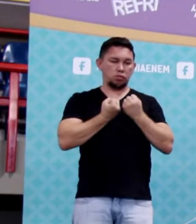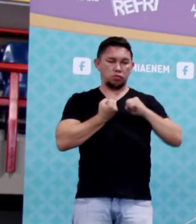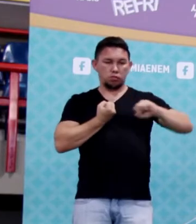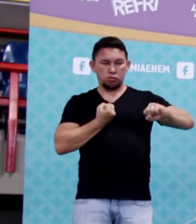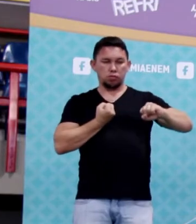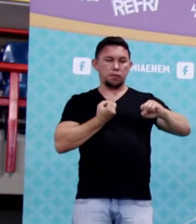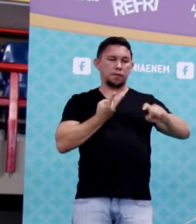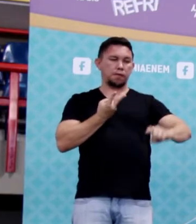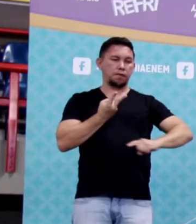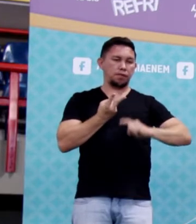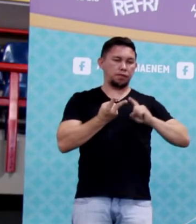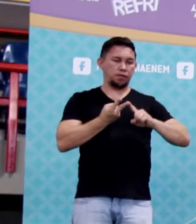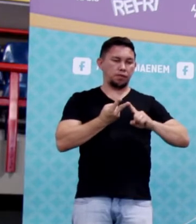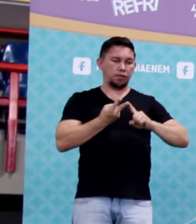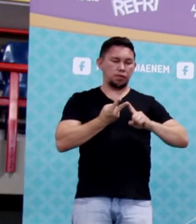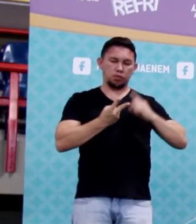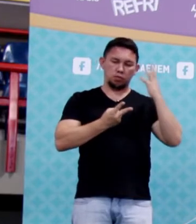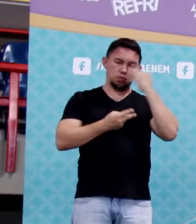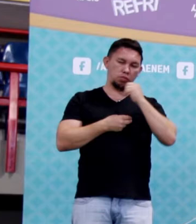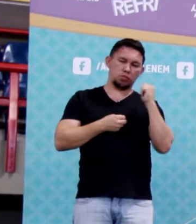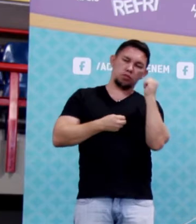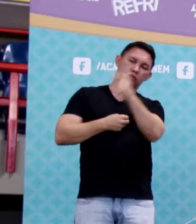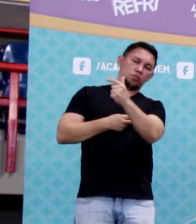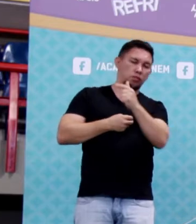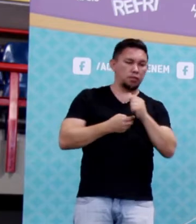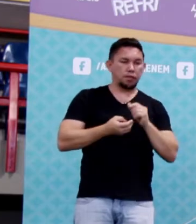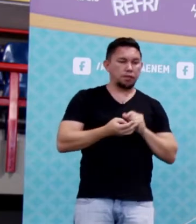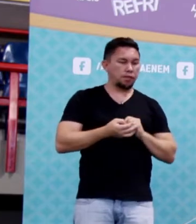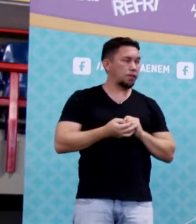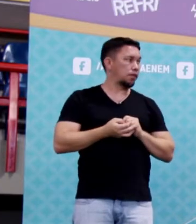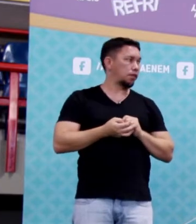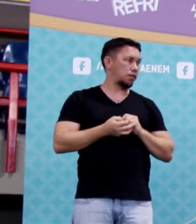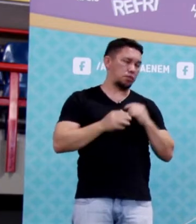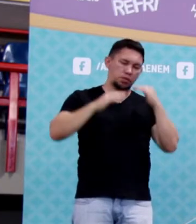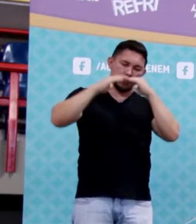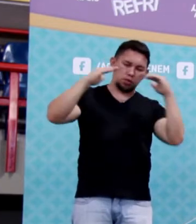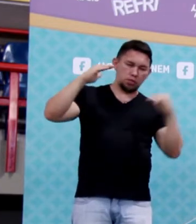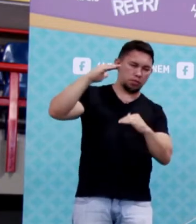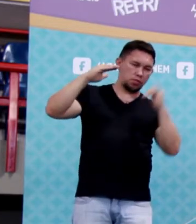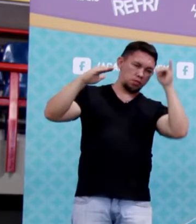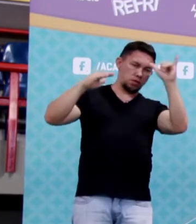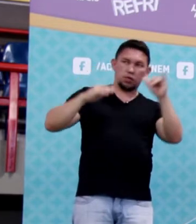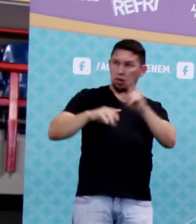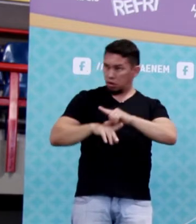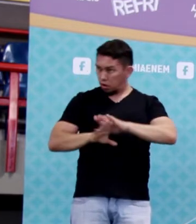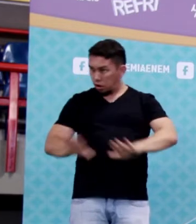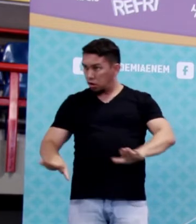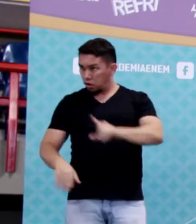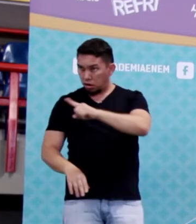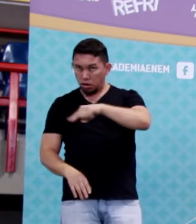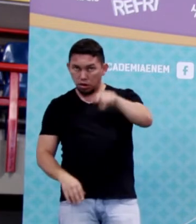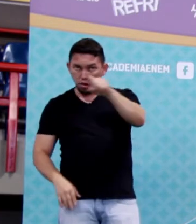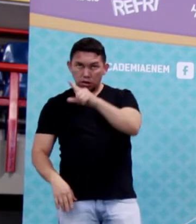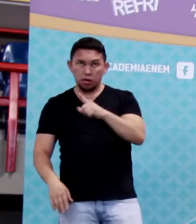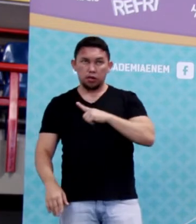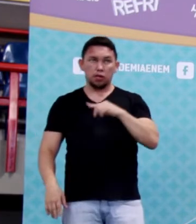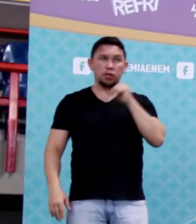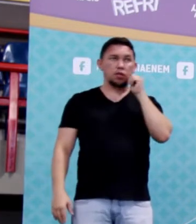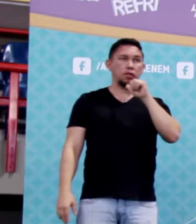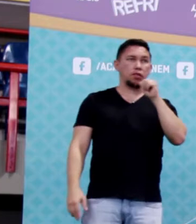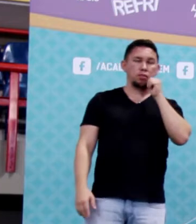defender e para ser mais bonito do que o outro, para não ficar por baixo. Não é não? Olha, dizem que